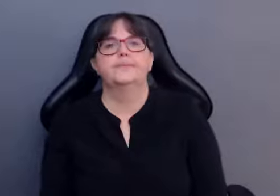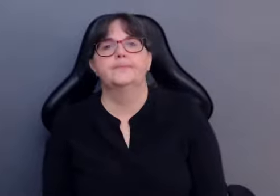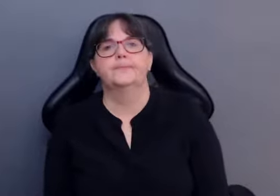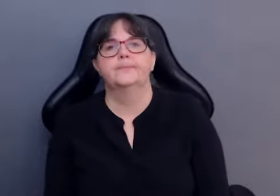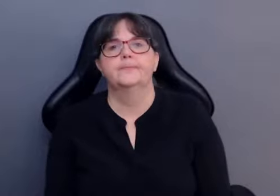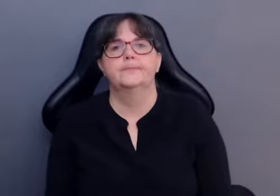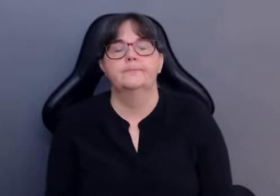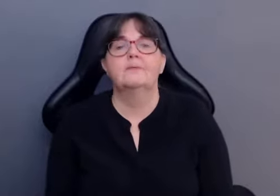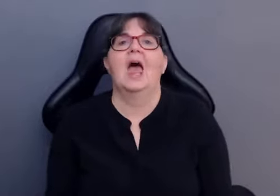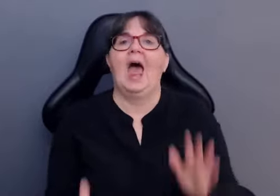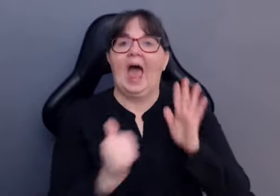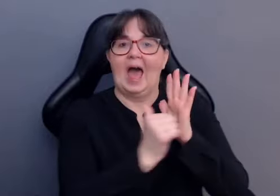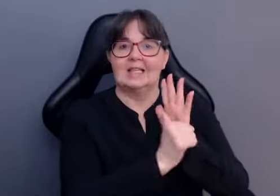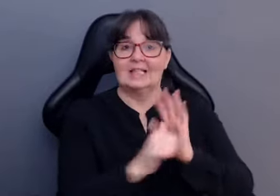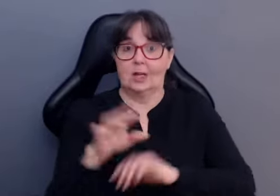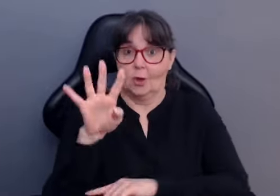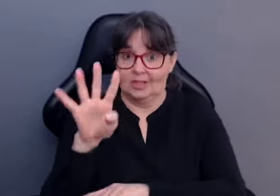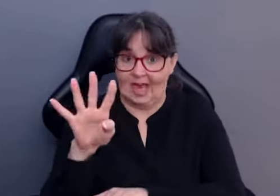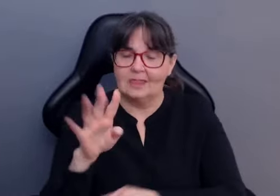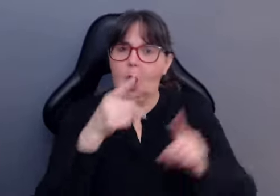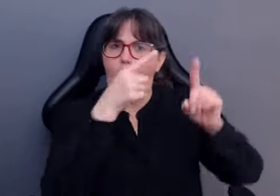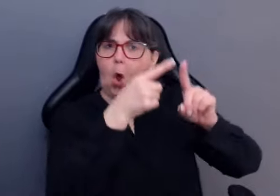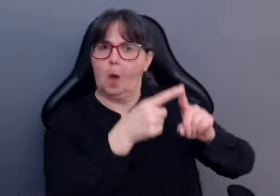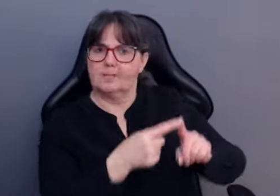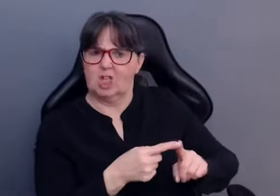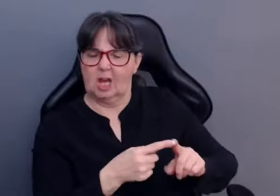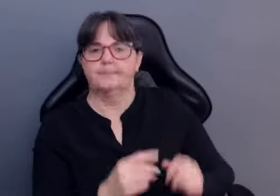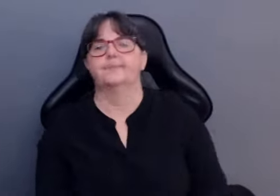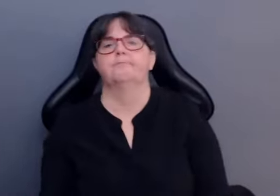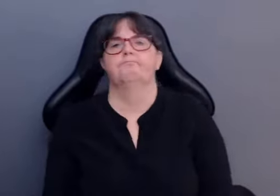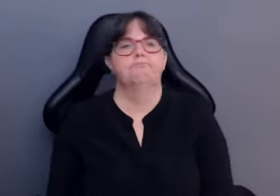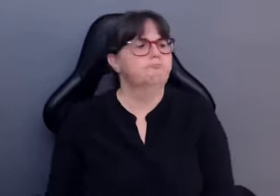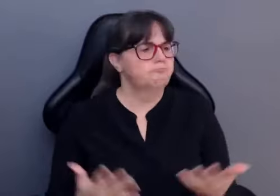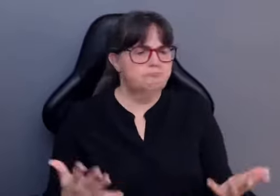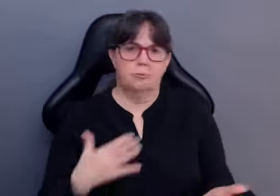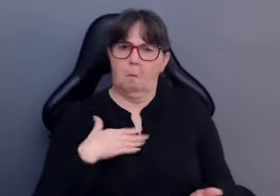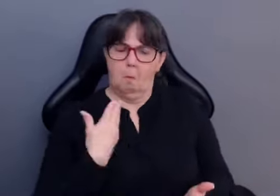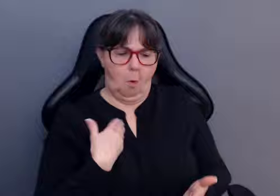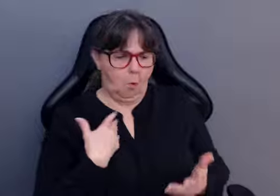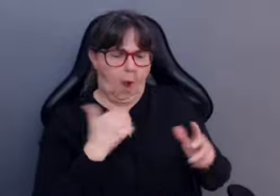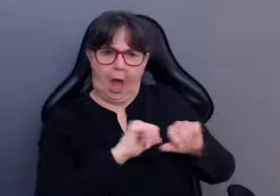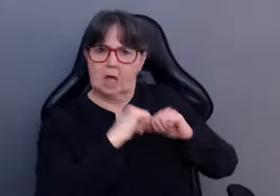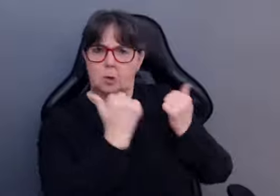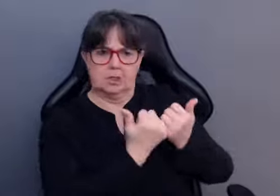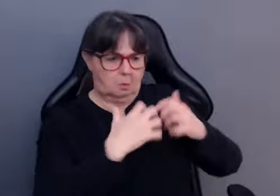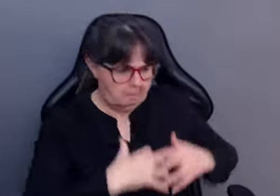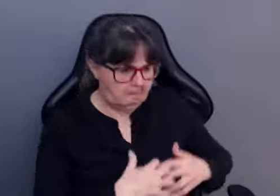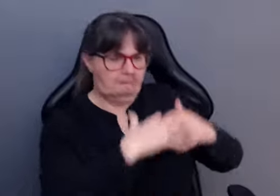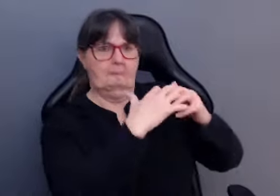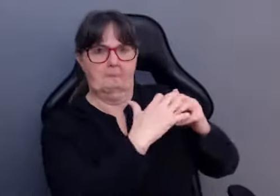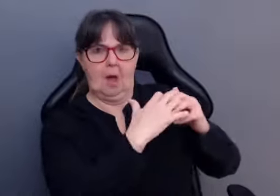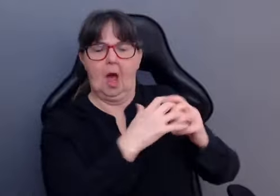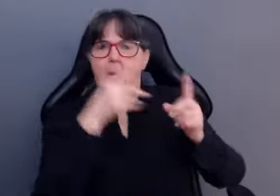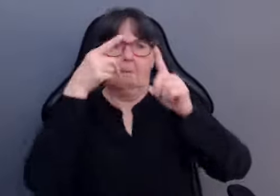Article 4. Objets. Les objets pour lesquels la corporation est constituée sont les